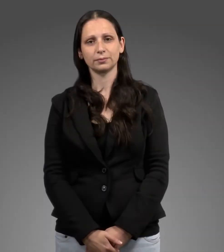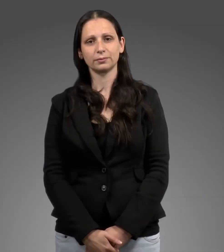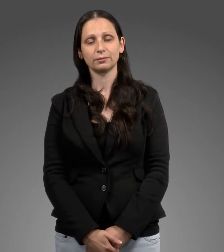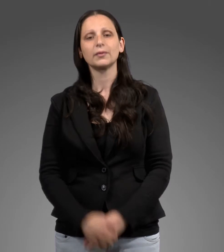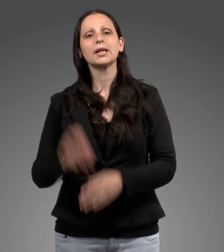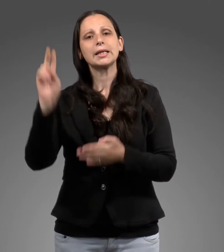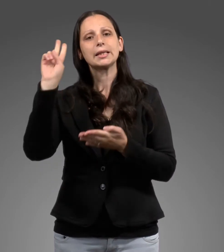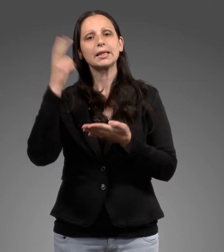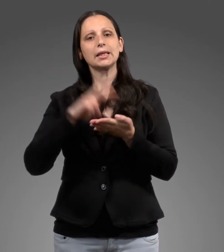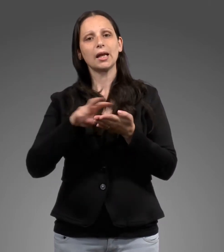It-tina qari.